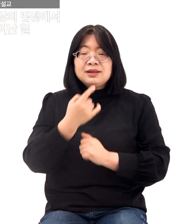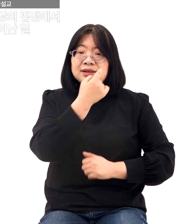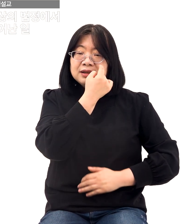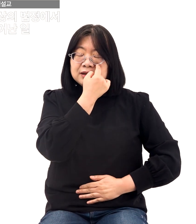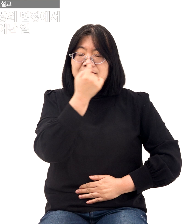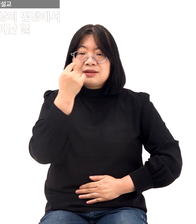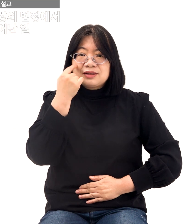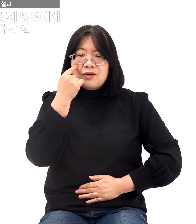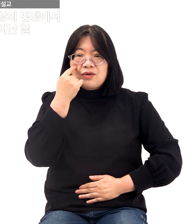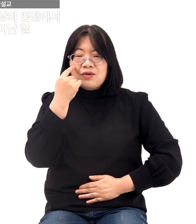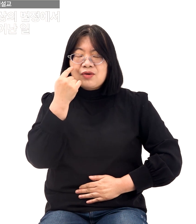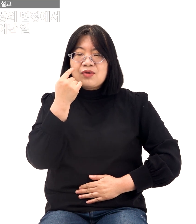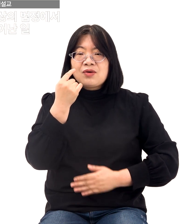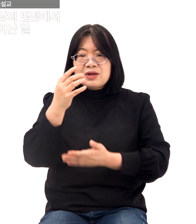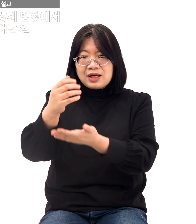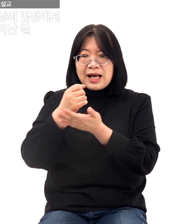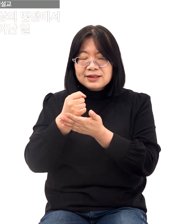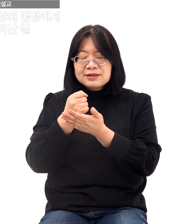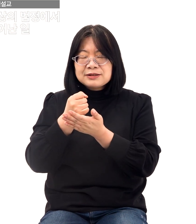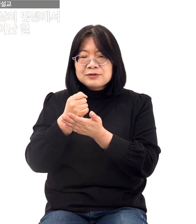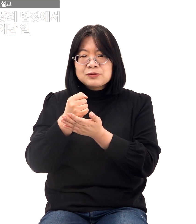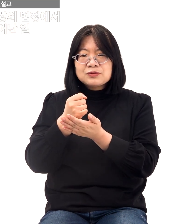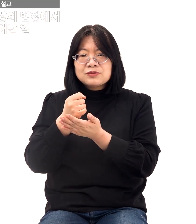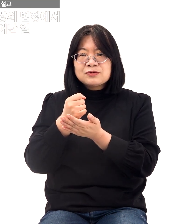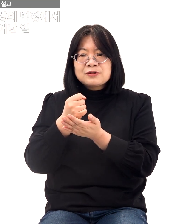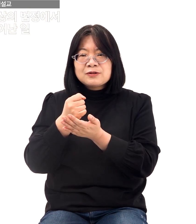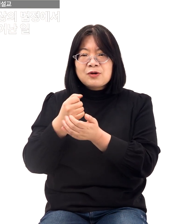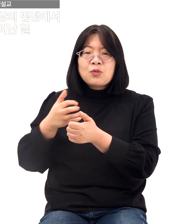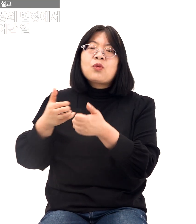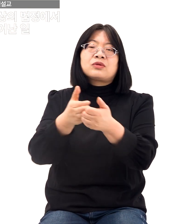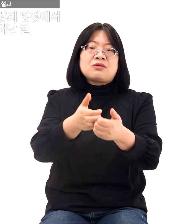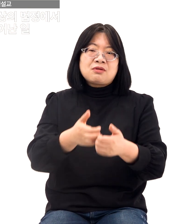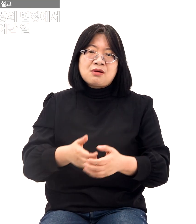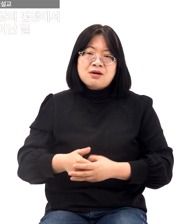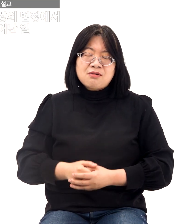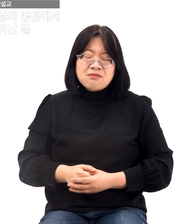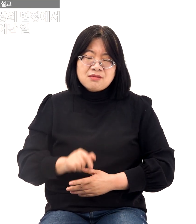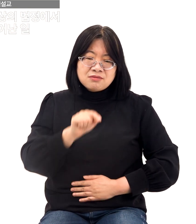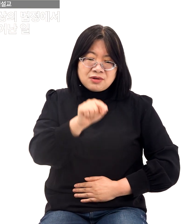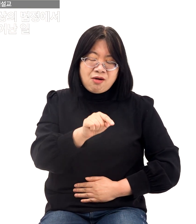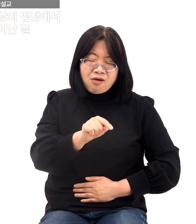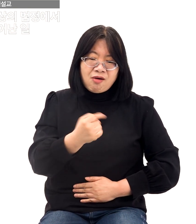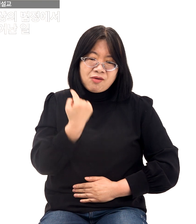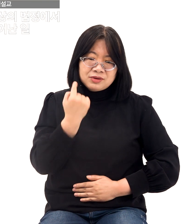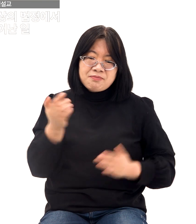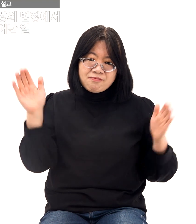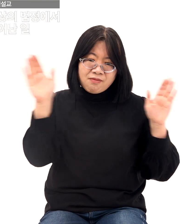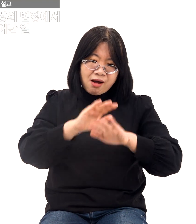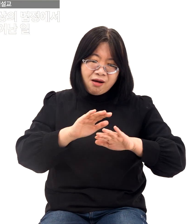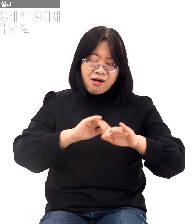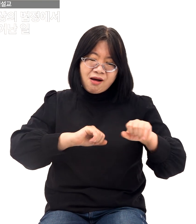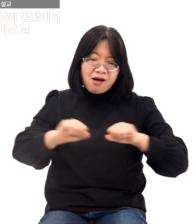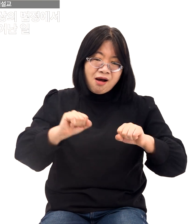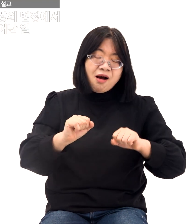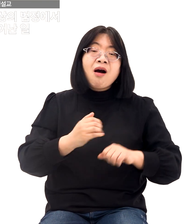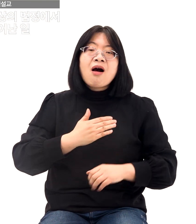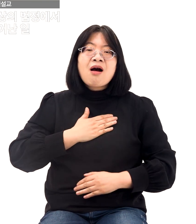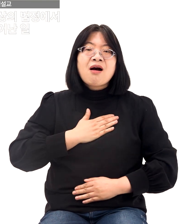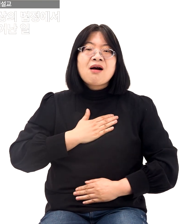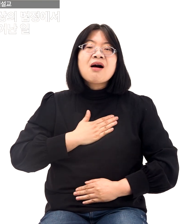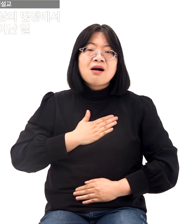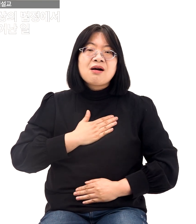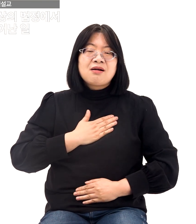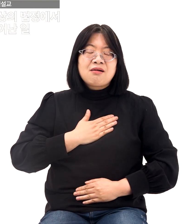근거를 가지고 공격할 때, 야, 네가 어젯밤 한 짓을 내가 아는데